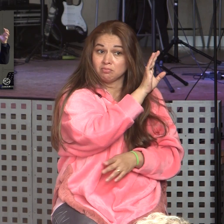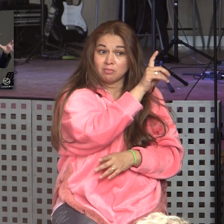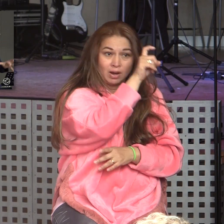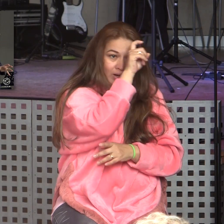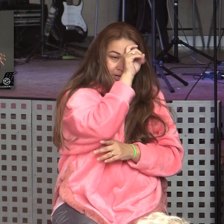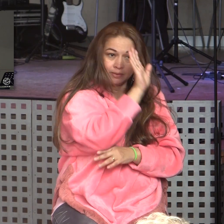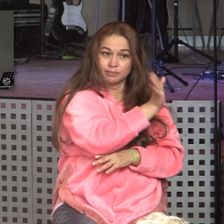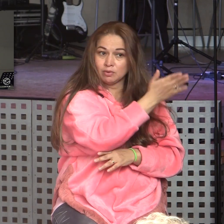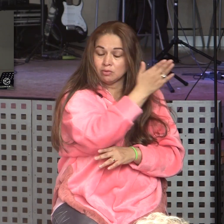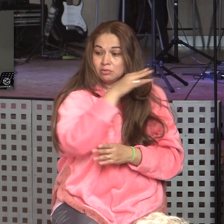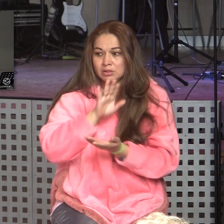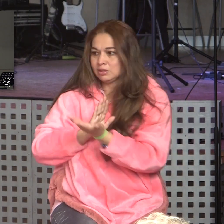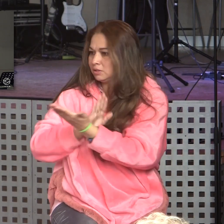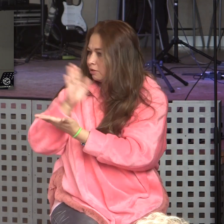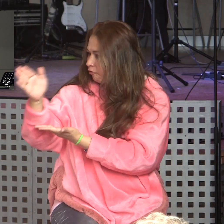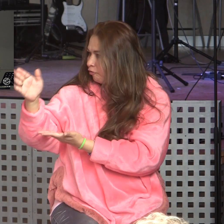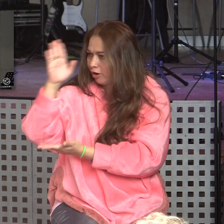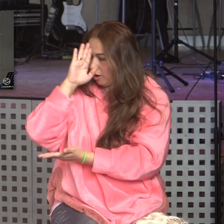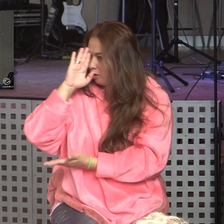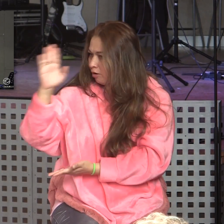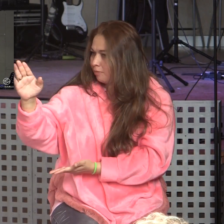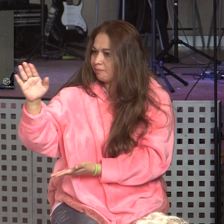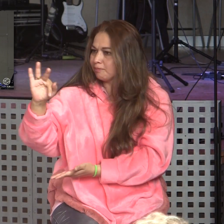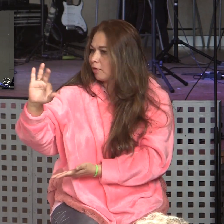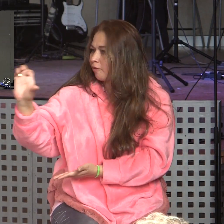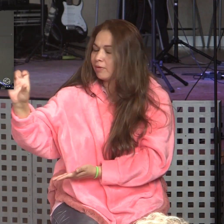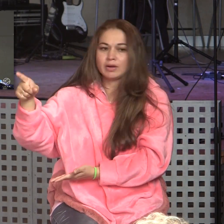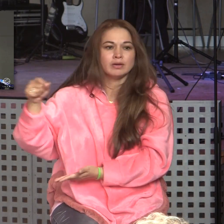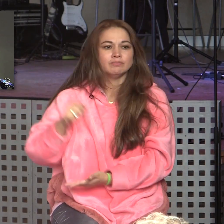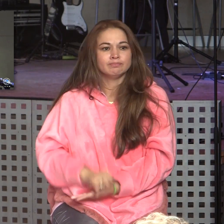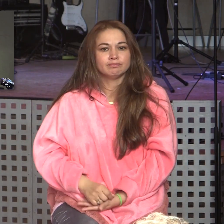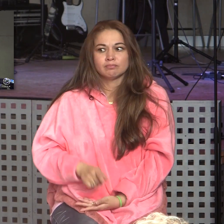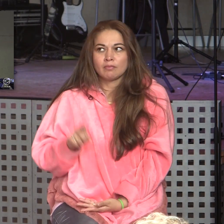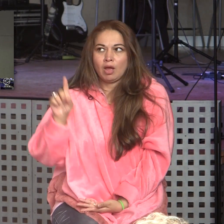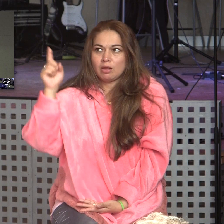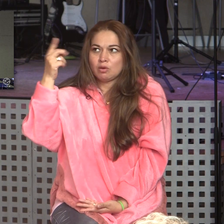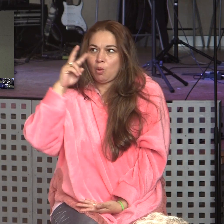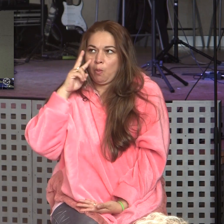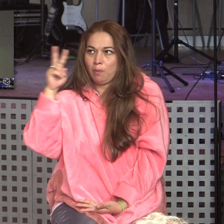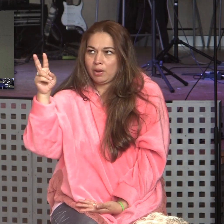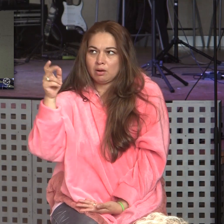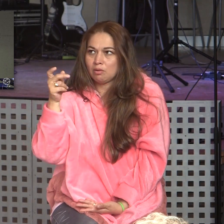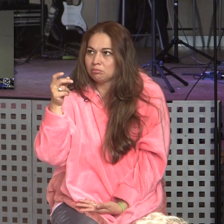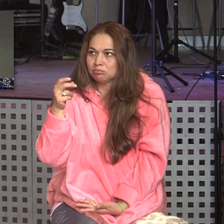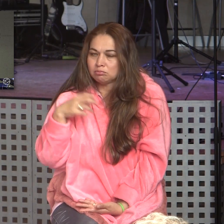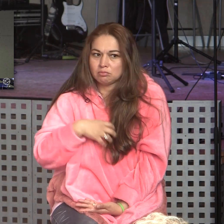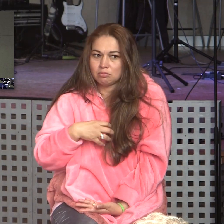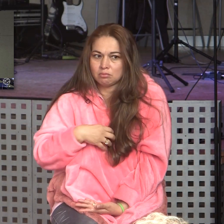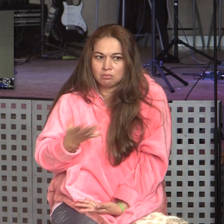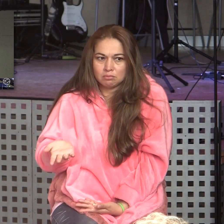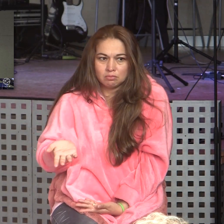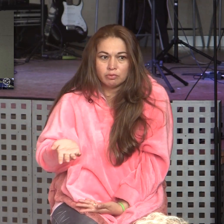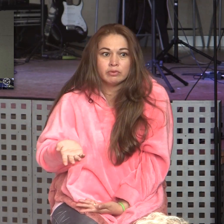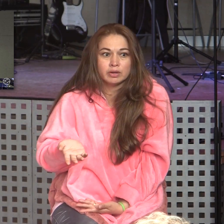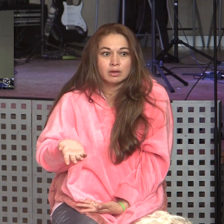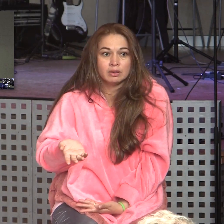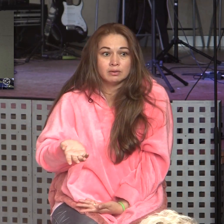intelectual, con todo el conocimiento, como eran ellos en aquella época, pero que de alguna